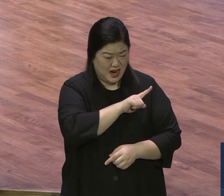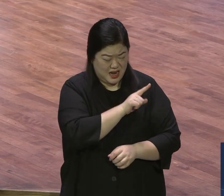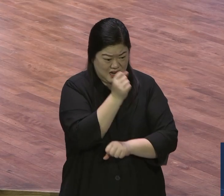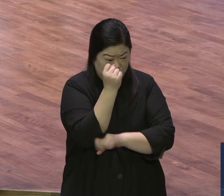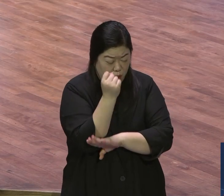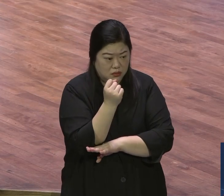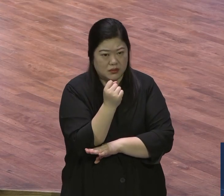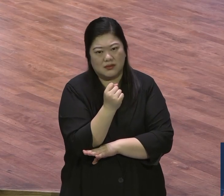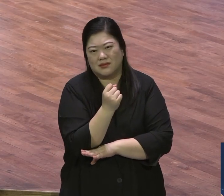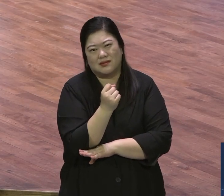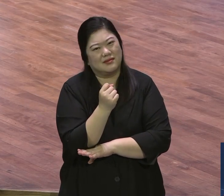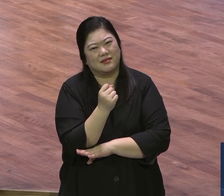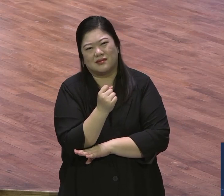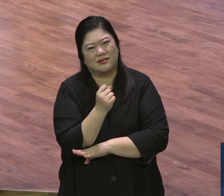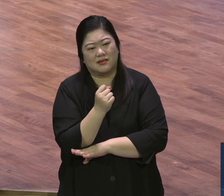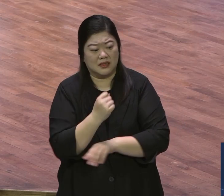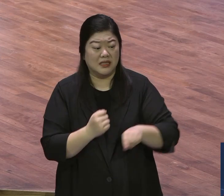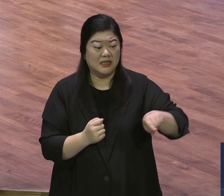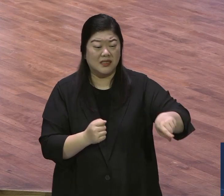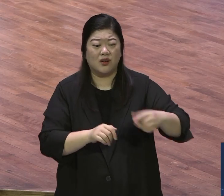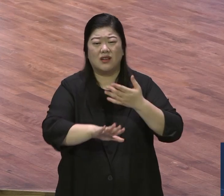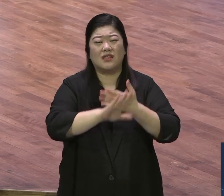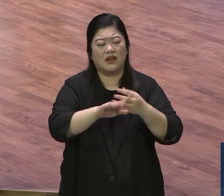이건 세상 종교가 하는 거예요.